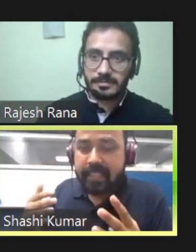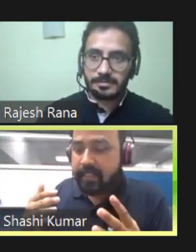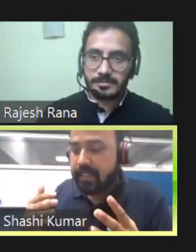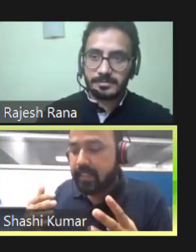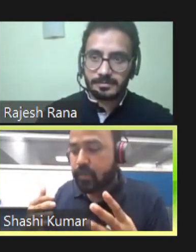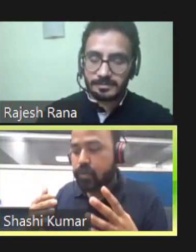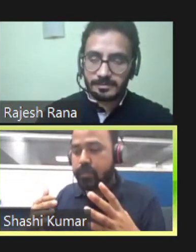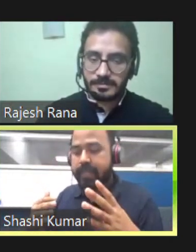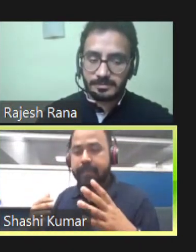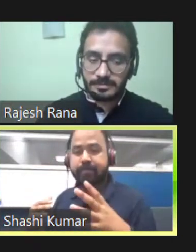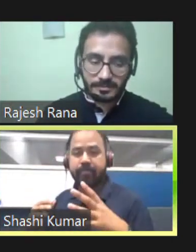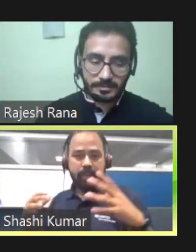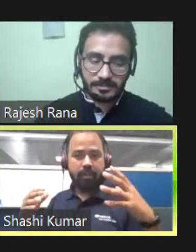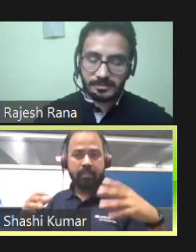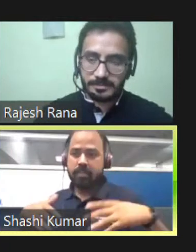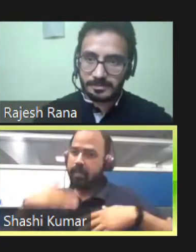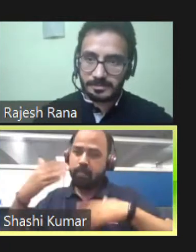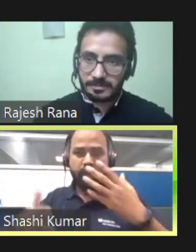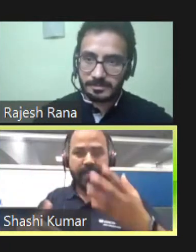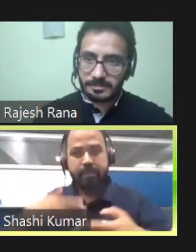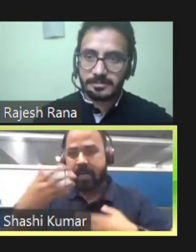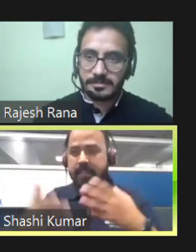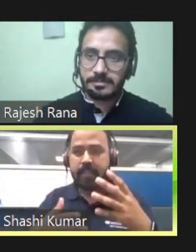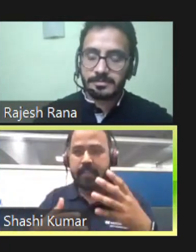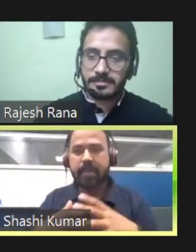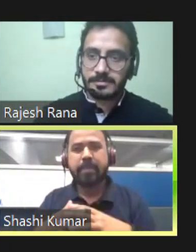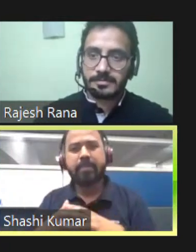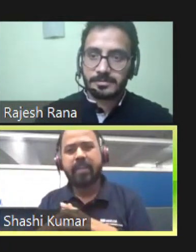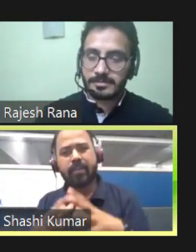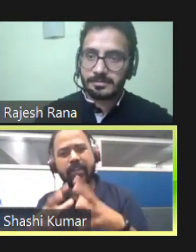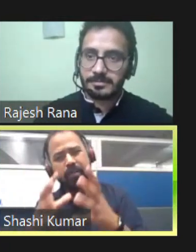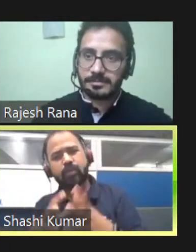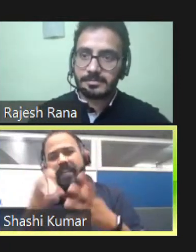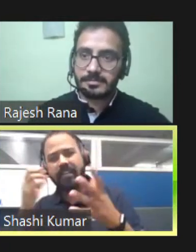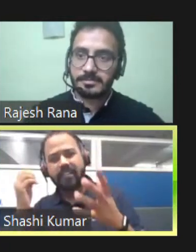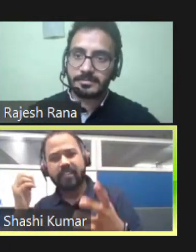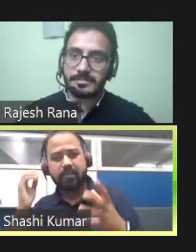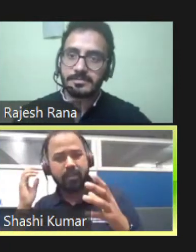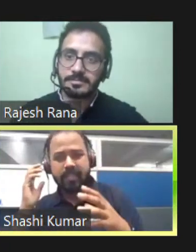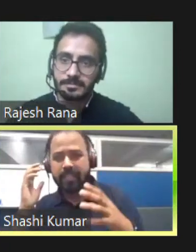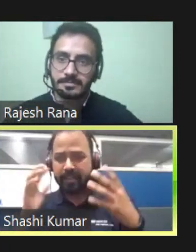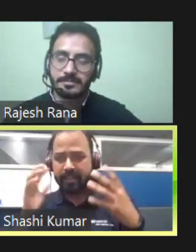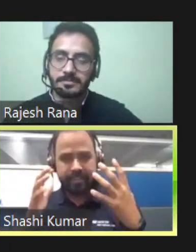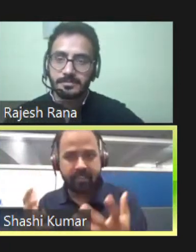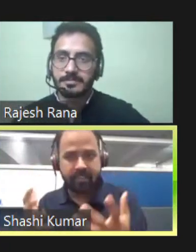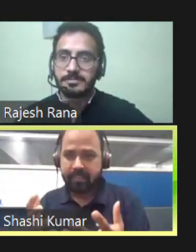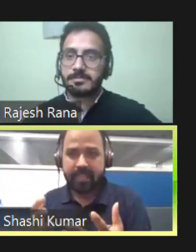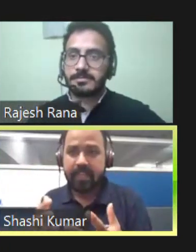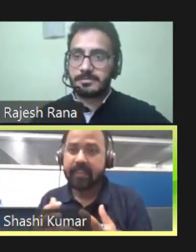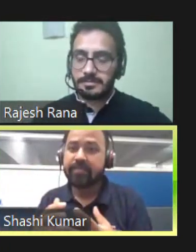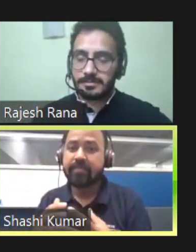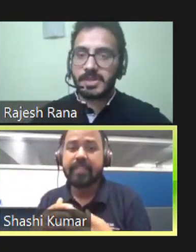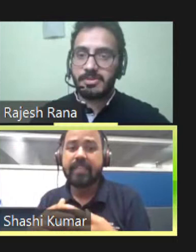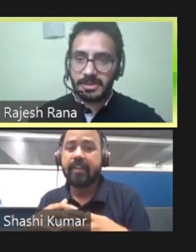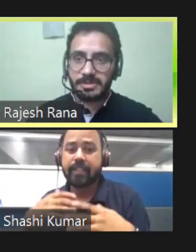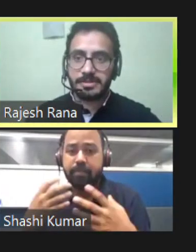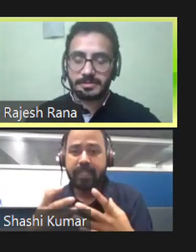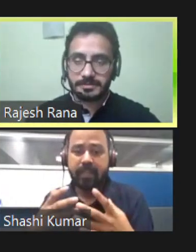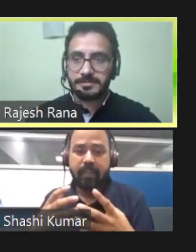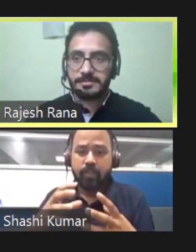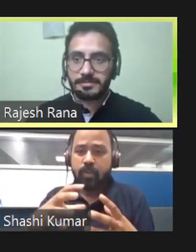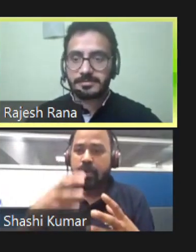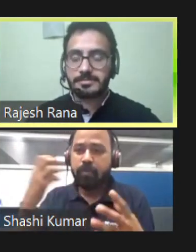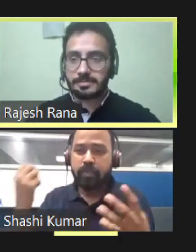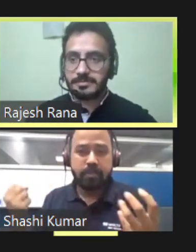मीटिंग्स करते थे तो उसमें हम बोल रहे हैं, बात कर रहे हैं, बट पीपल आर नॉट एबल टू अंडरस्टैंड बिकॉज दे कांट हियर, राइट? एंड दे कांट